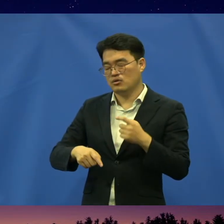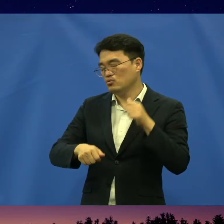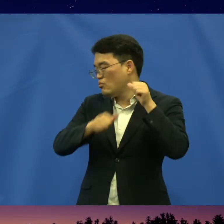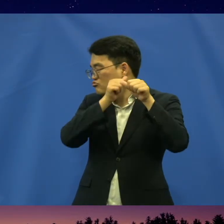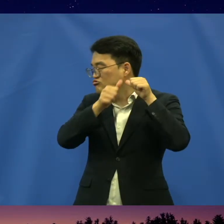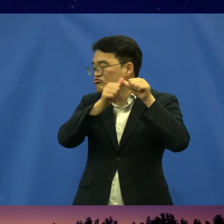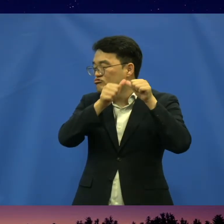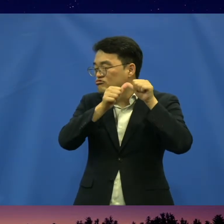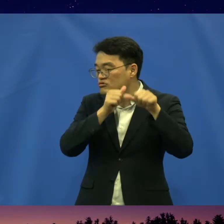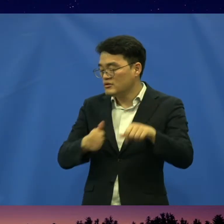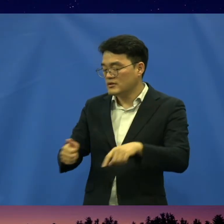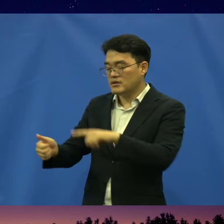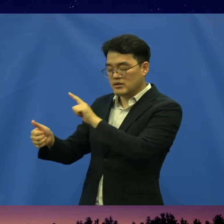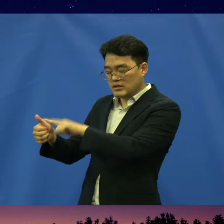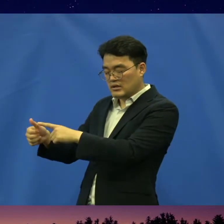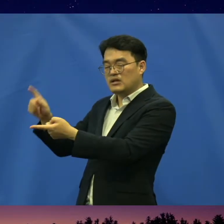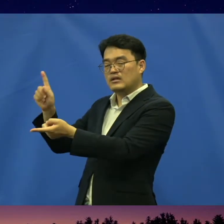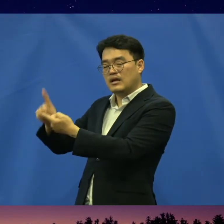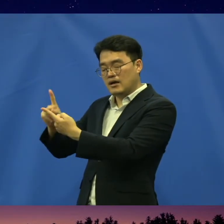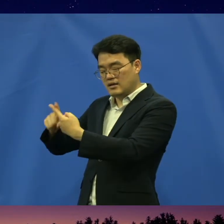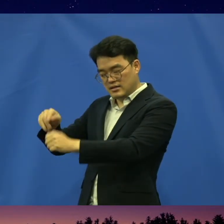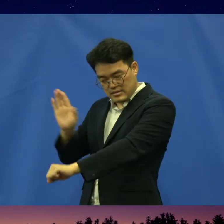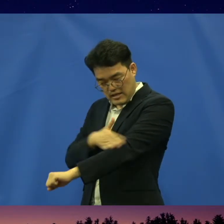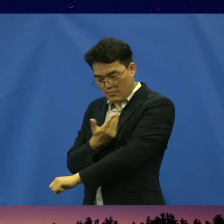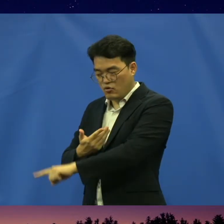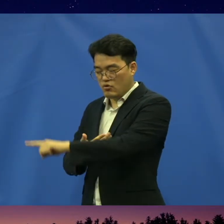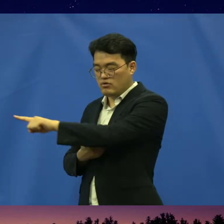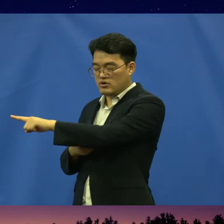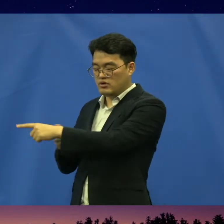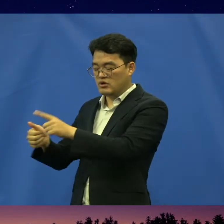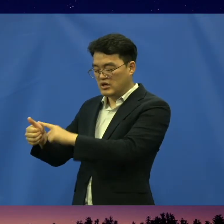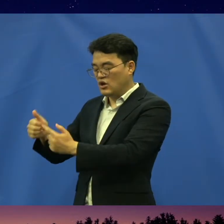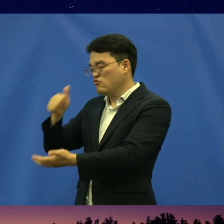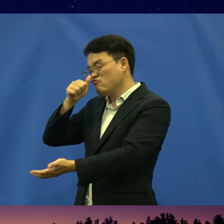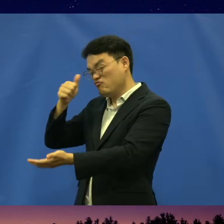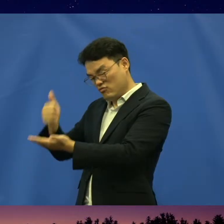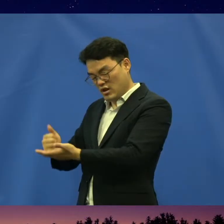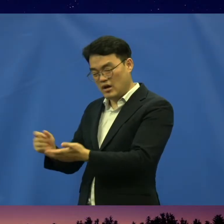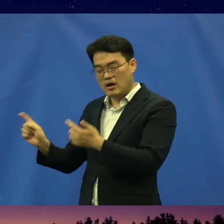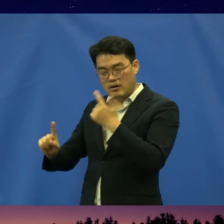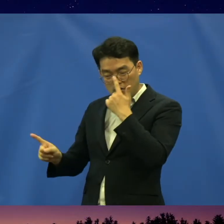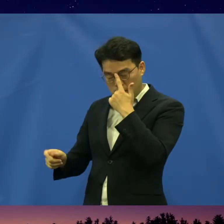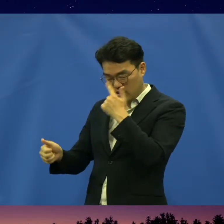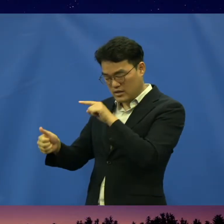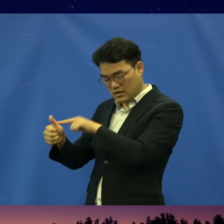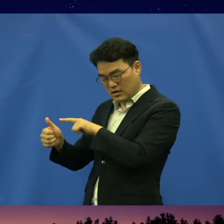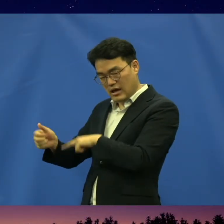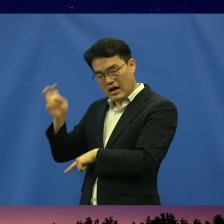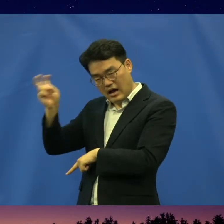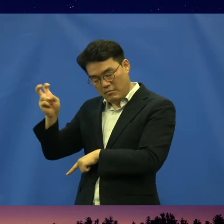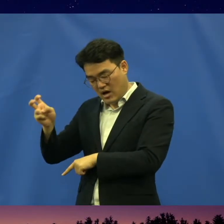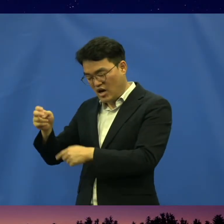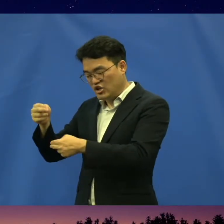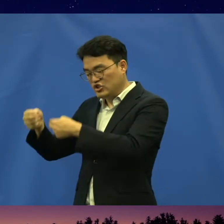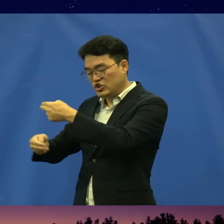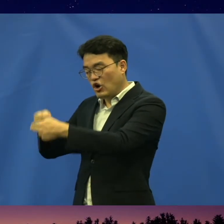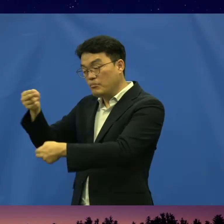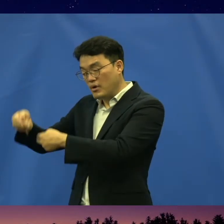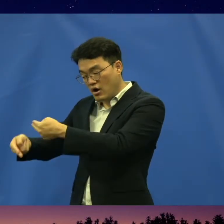뭐냐? 느헤미야에 대한 모함들. 어떤 모함이냐? 느헤미야가 성벽을